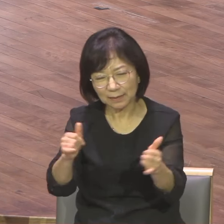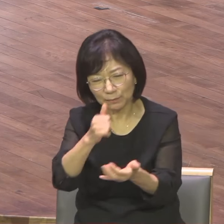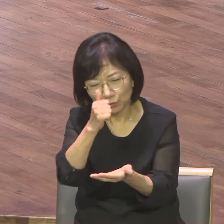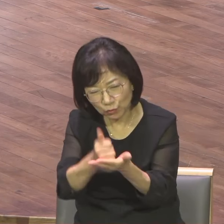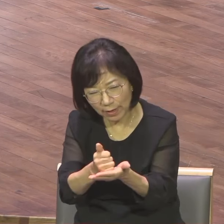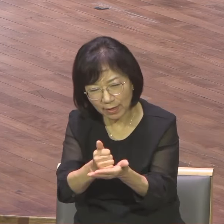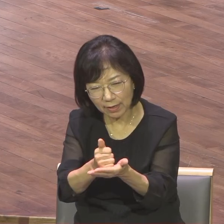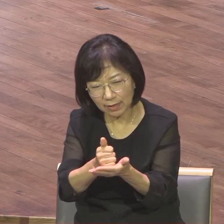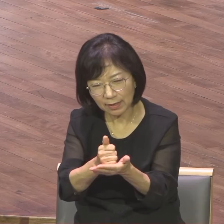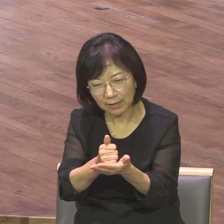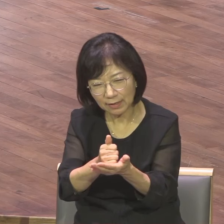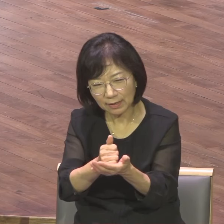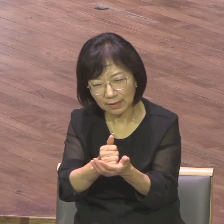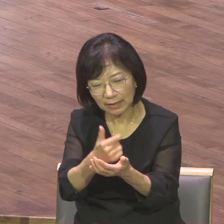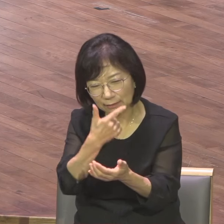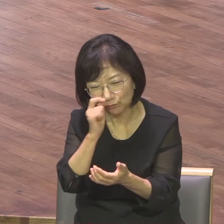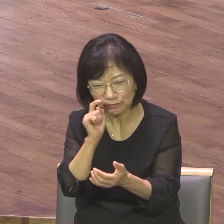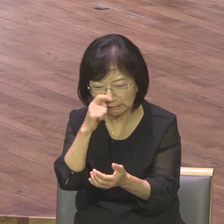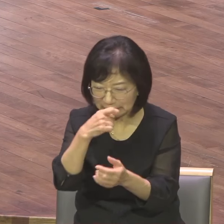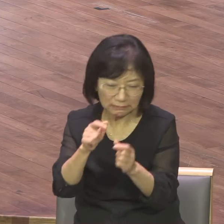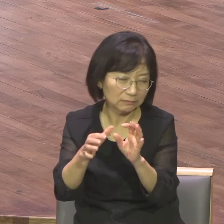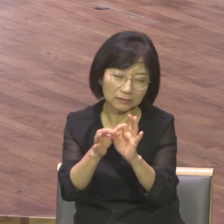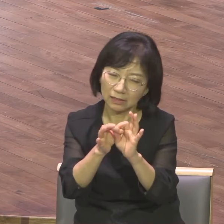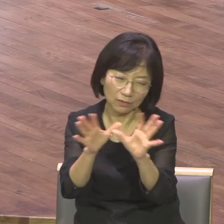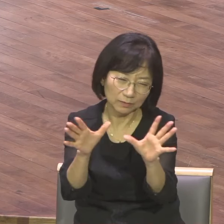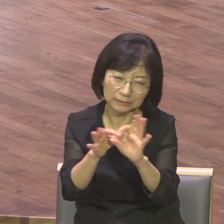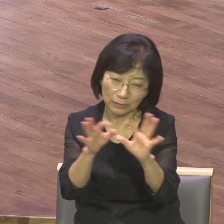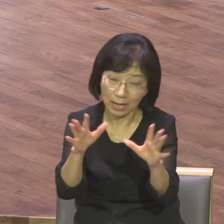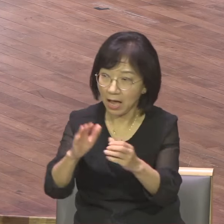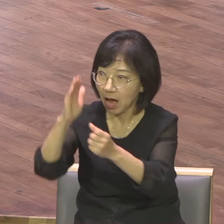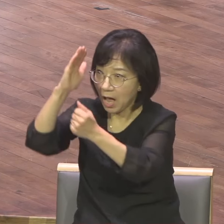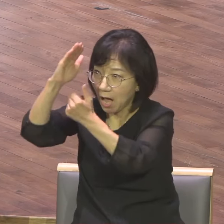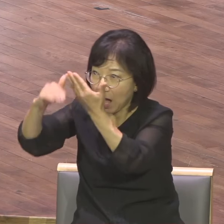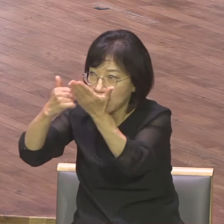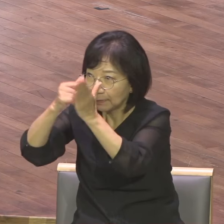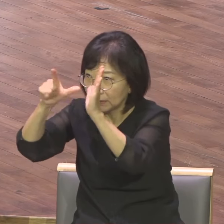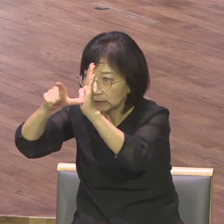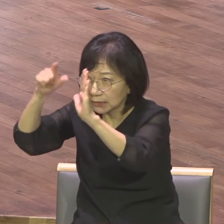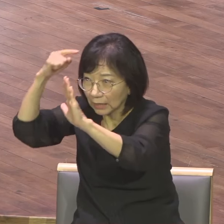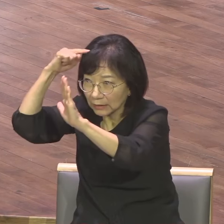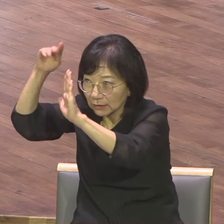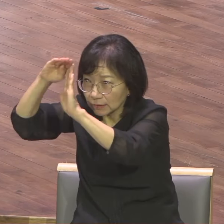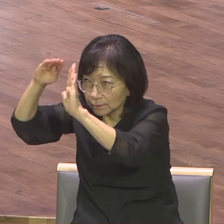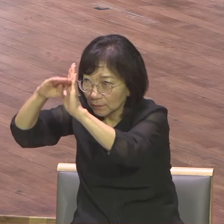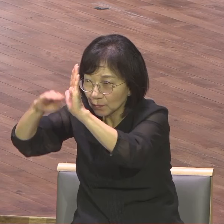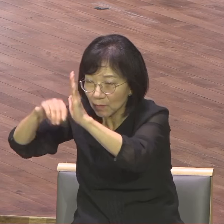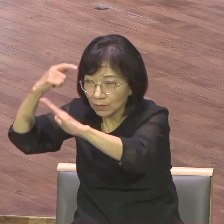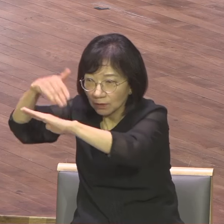상관없이 하나님의 시간표는 정확하게 진행되고 있다는 거예요.